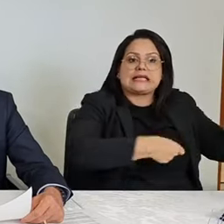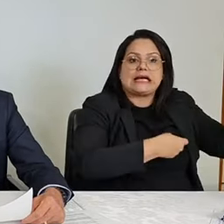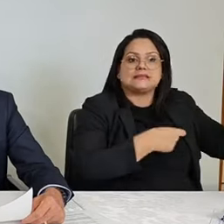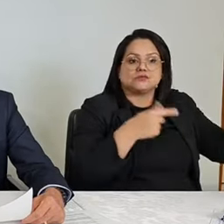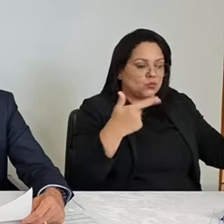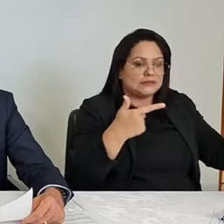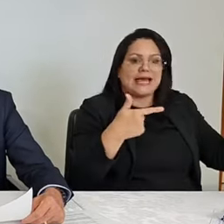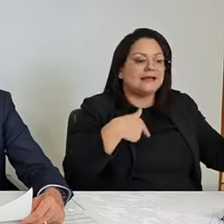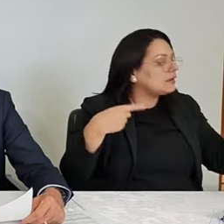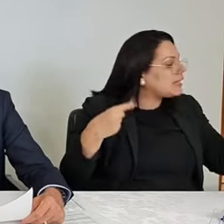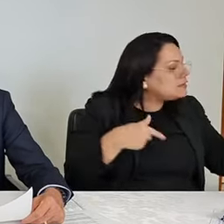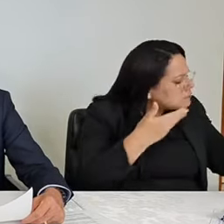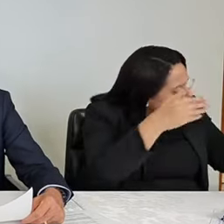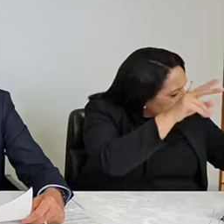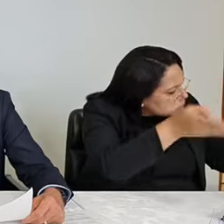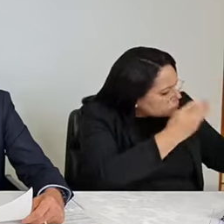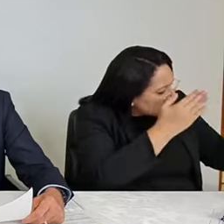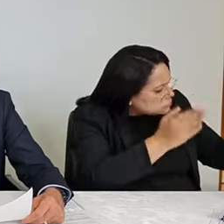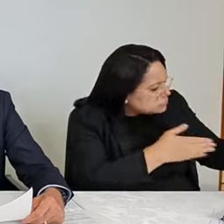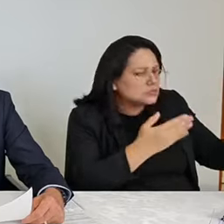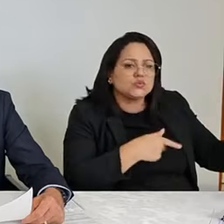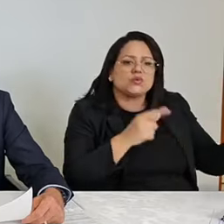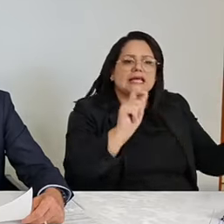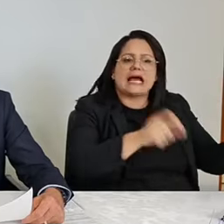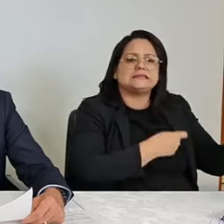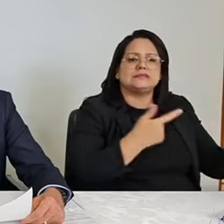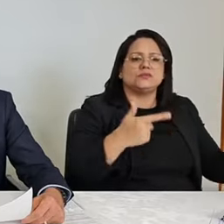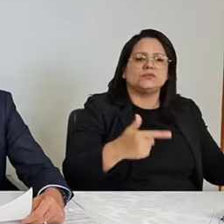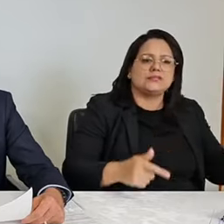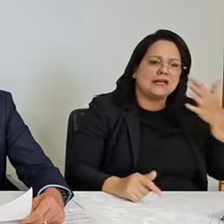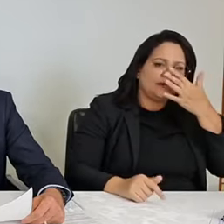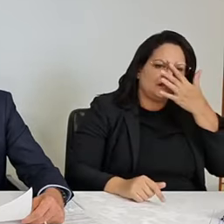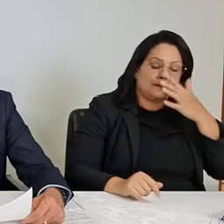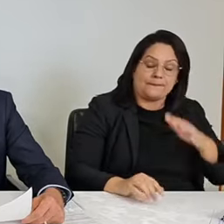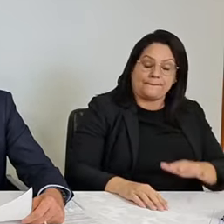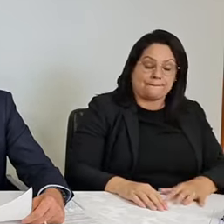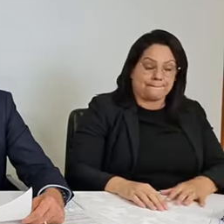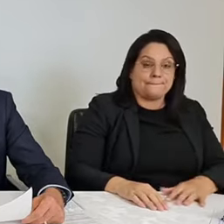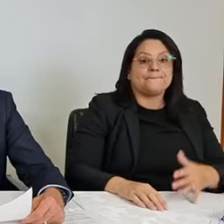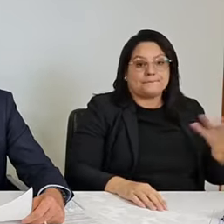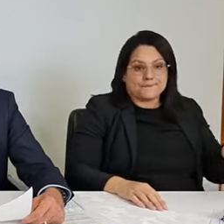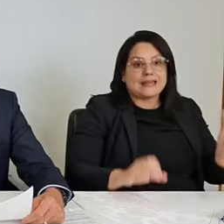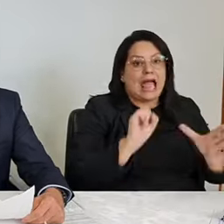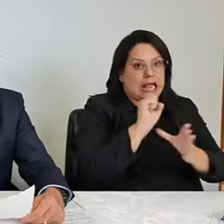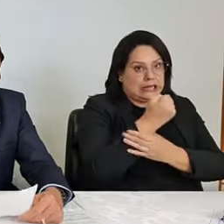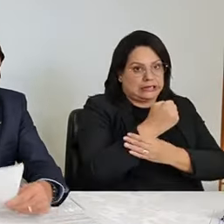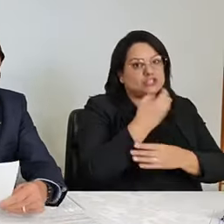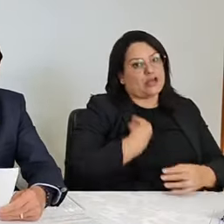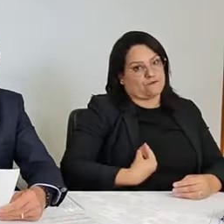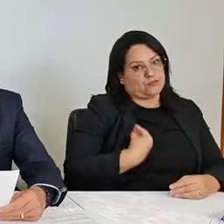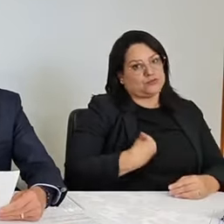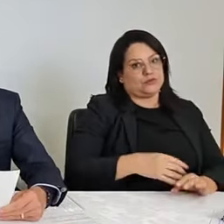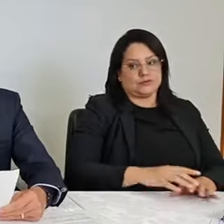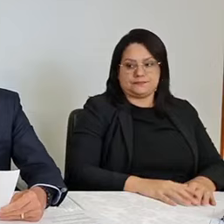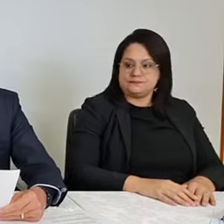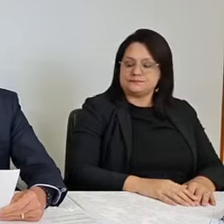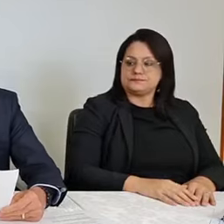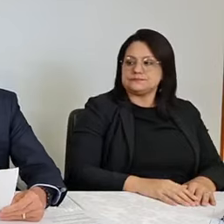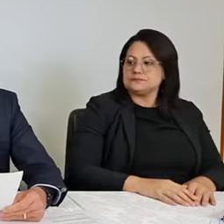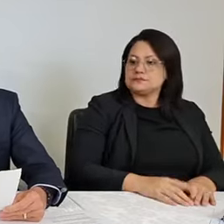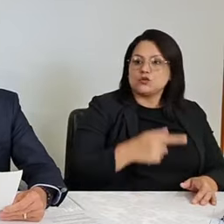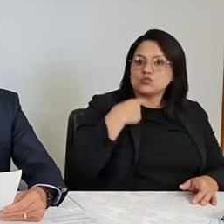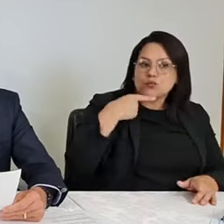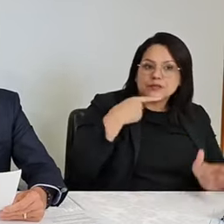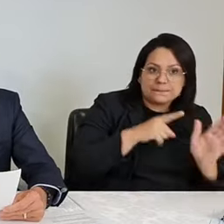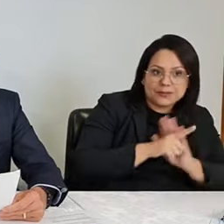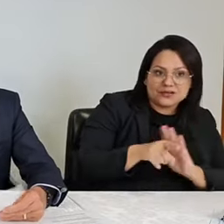Então. Mas chegou a instrução para o banco do garantia do governo e a garantia está funcionando. Tudo bem. Chegando ao final aqui. Tem pergunta